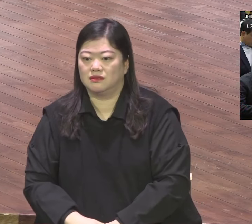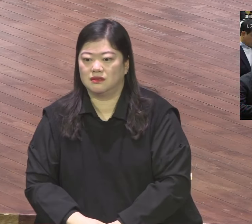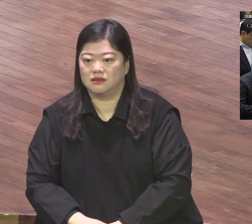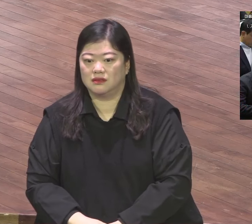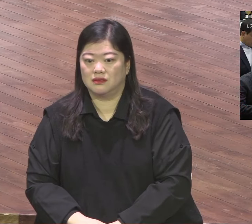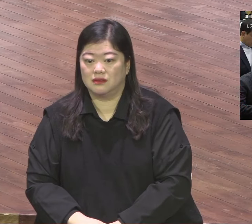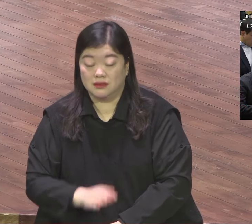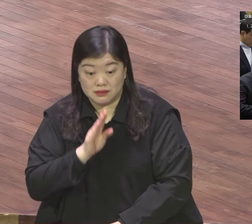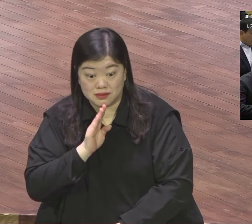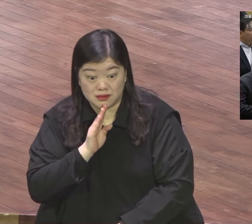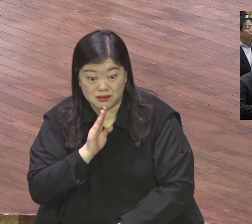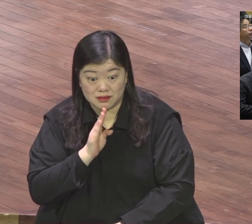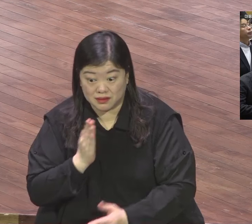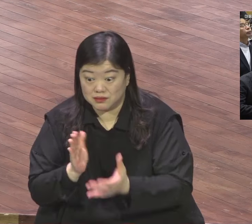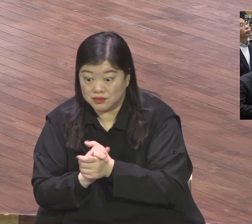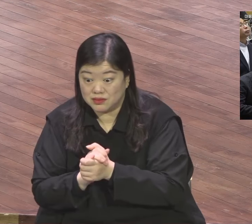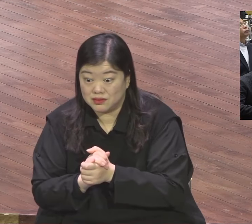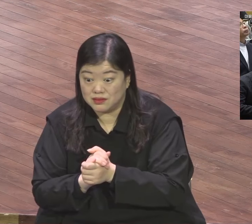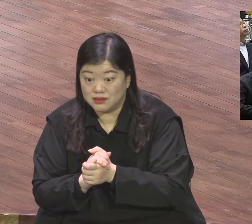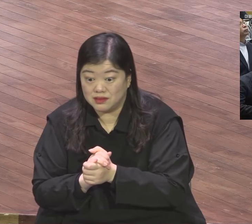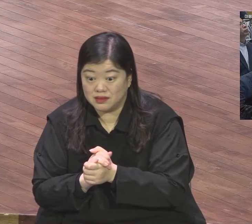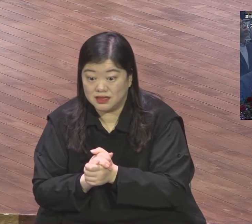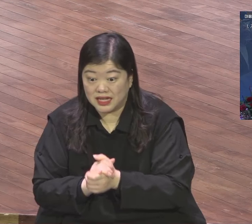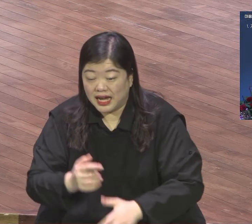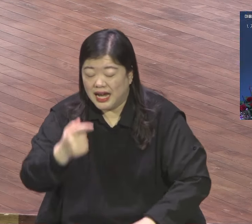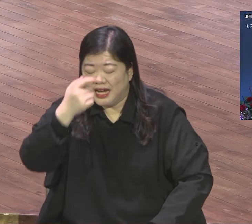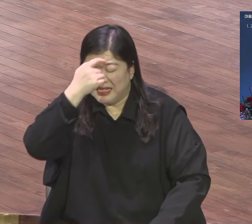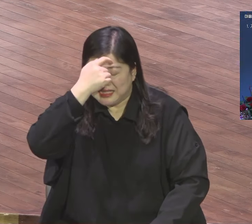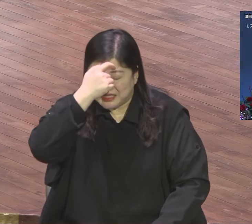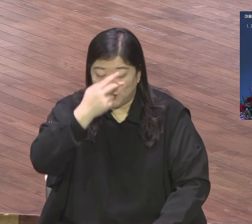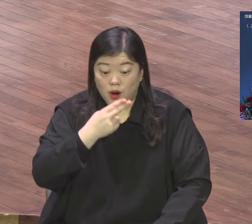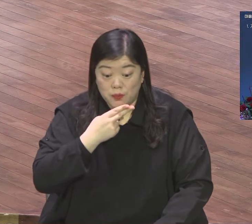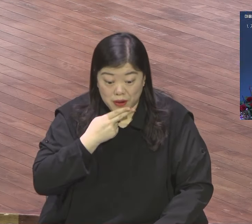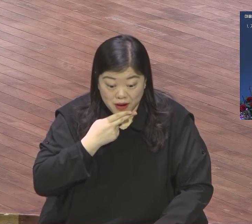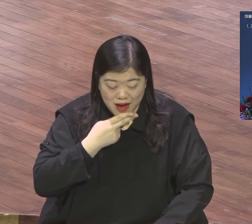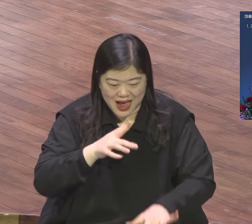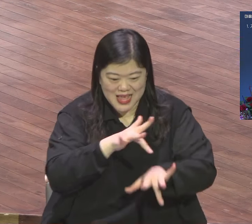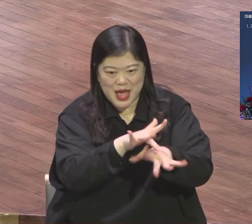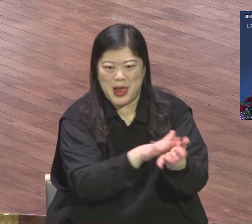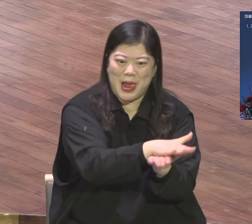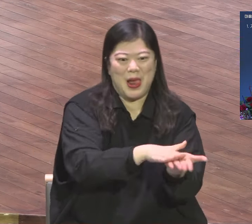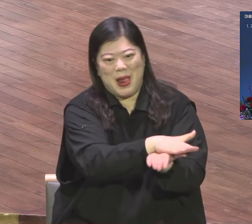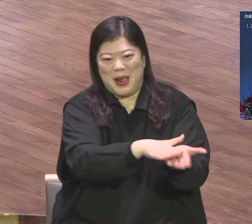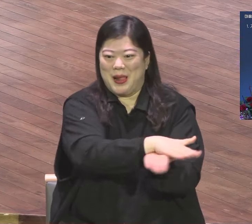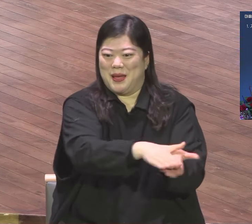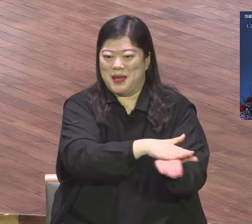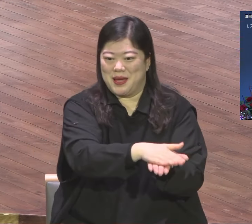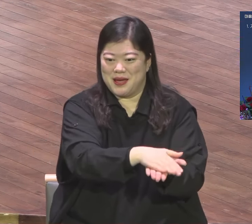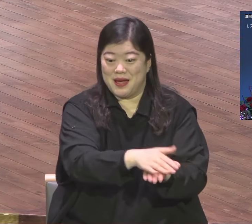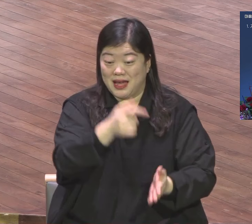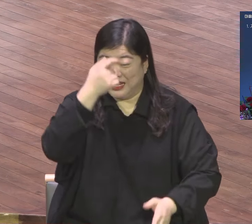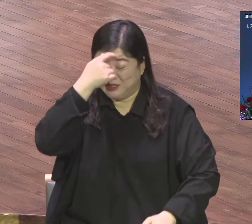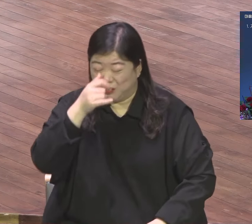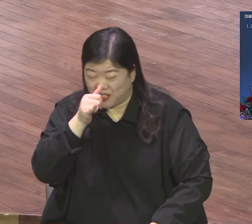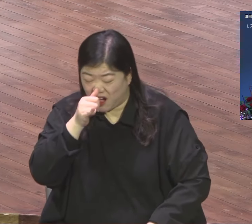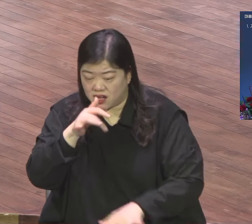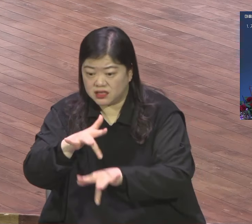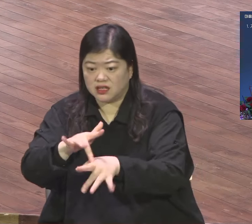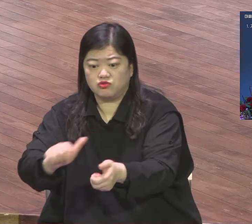아멘이 나옵니까? 기도가 없는 것은 사단 잔치집이고 기도하면 사단